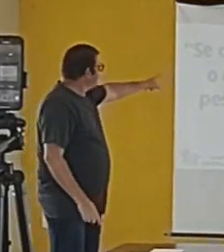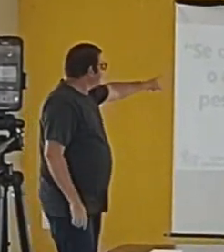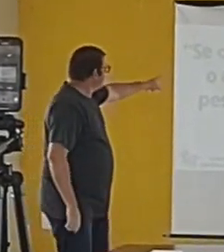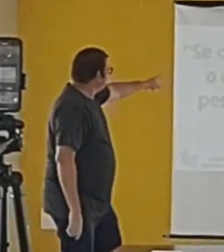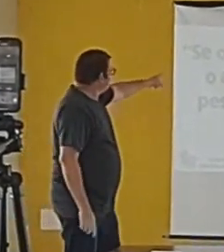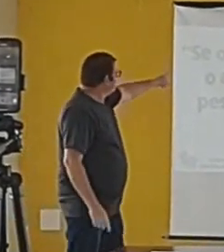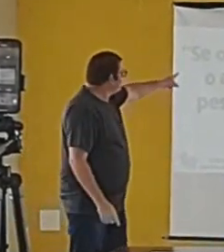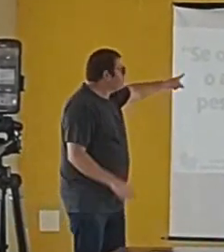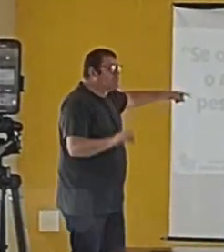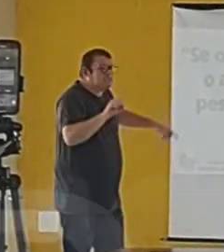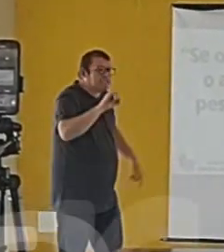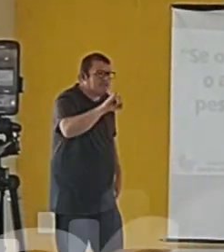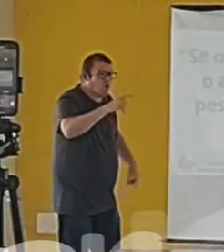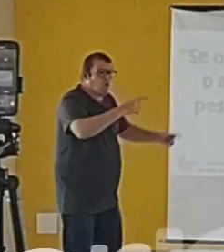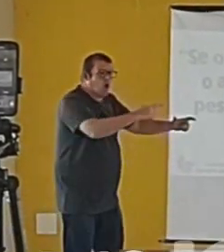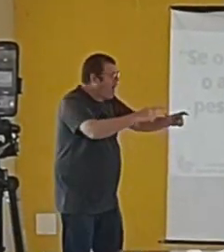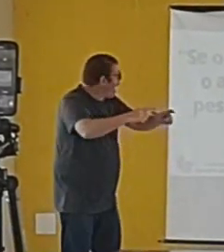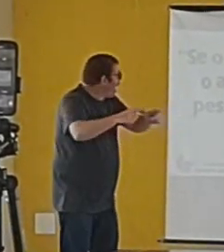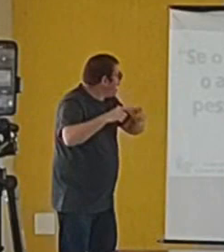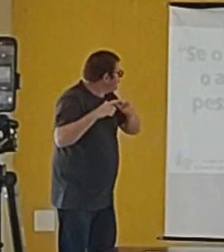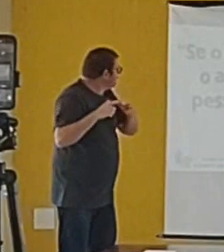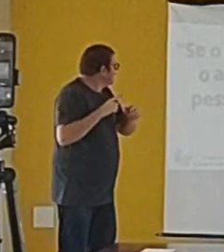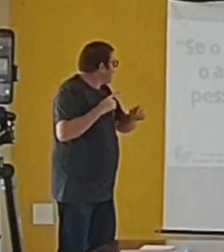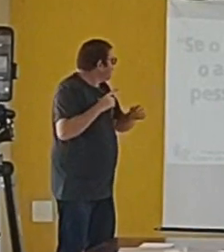surdo. Se o lugar não